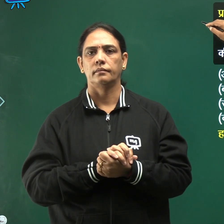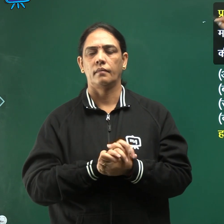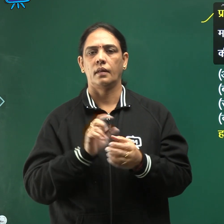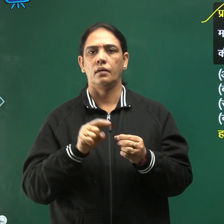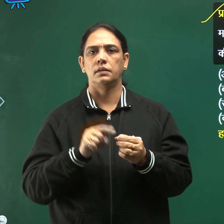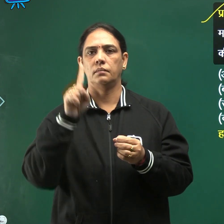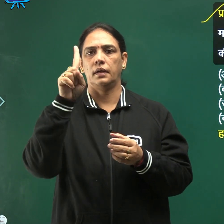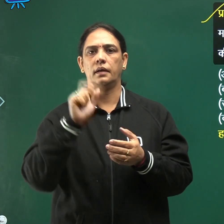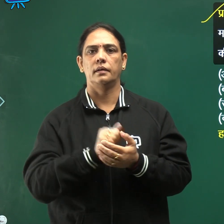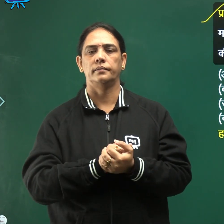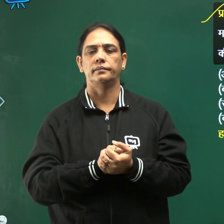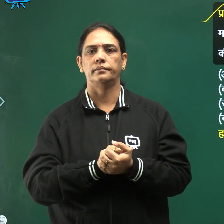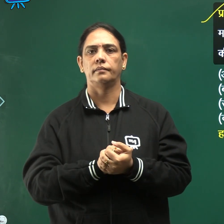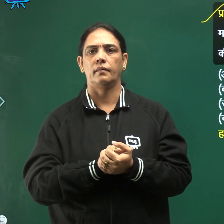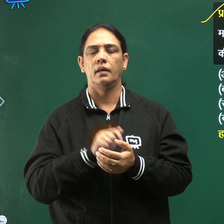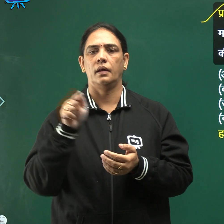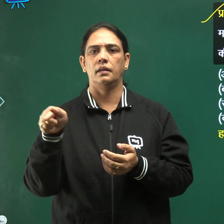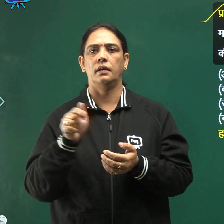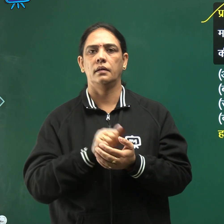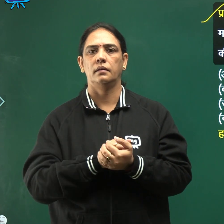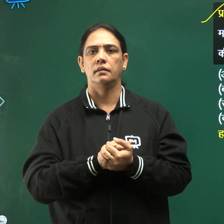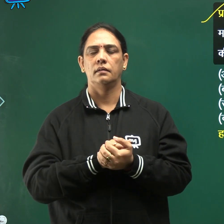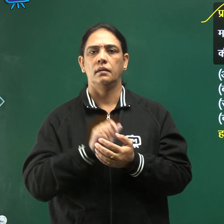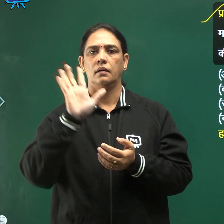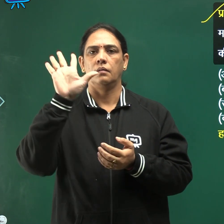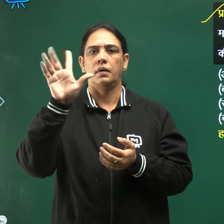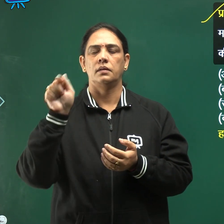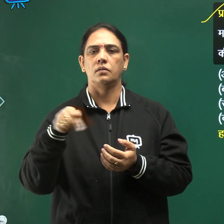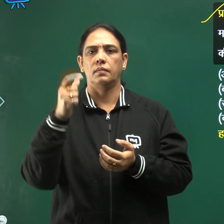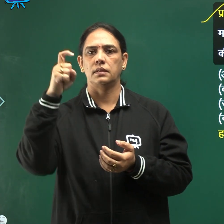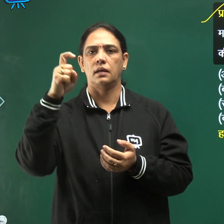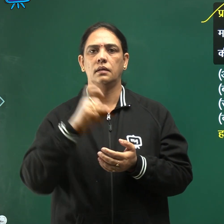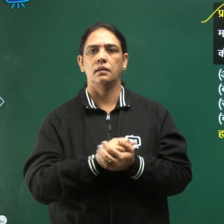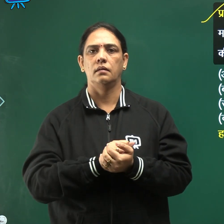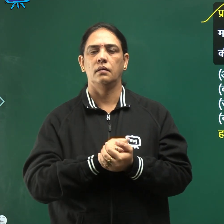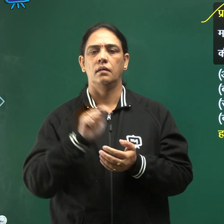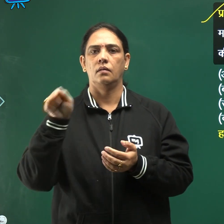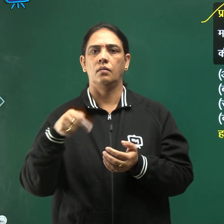प्रश्न नंबर 1, यदि 5,7,